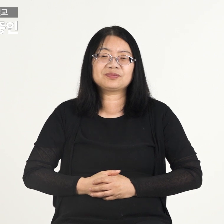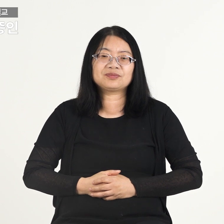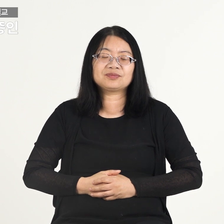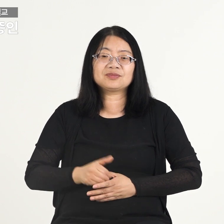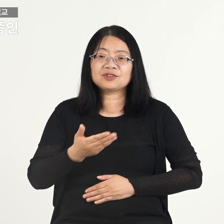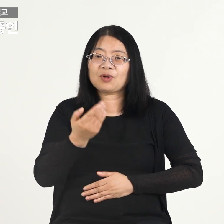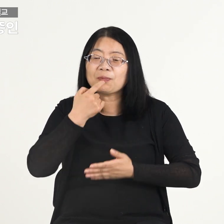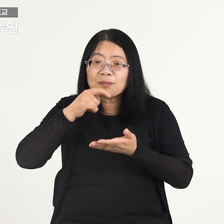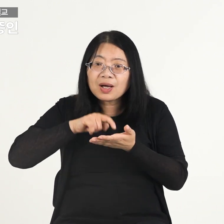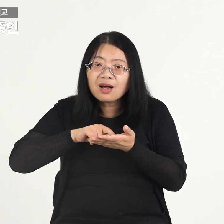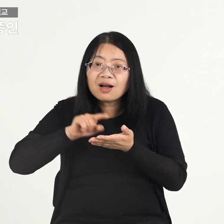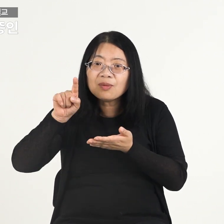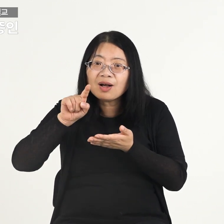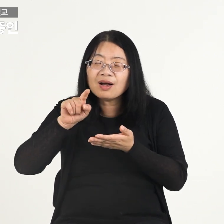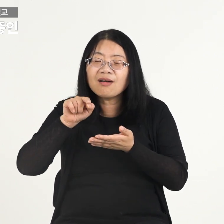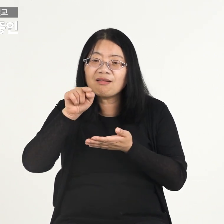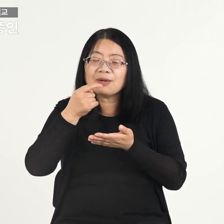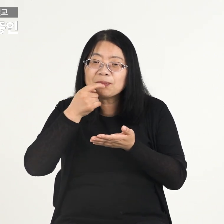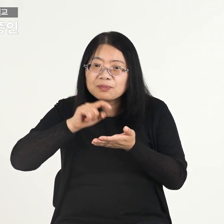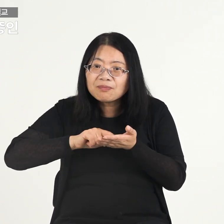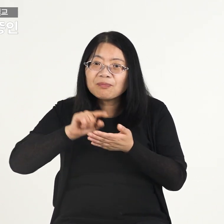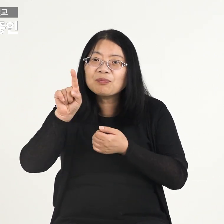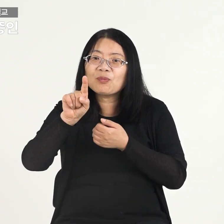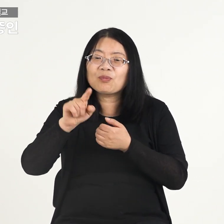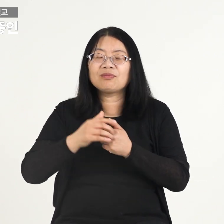쉽겠어요? 그게 쉽겠어요?